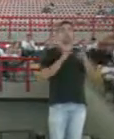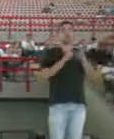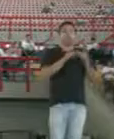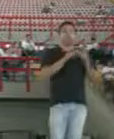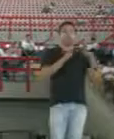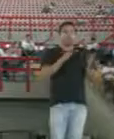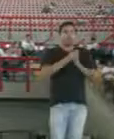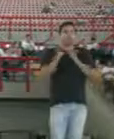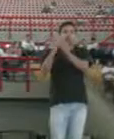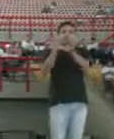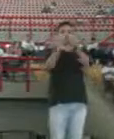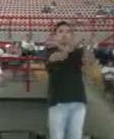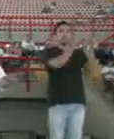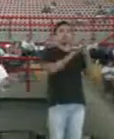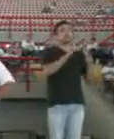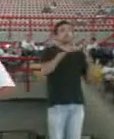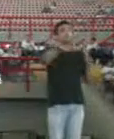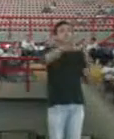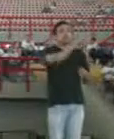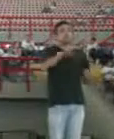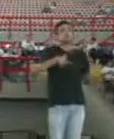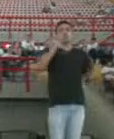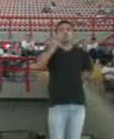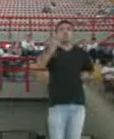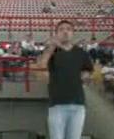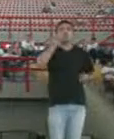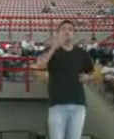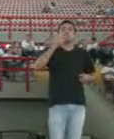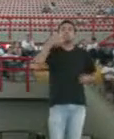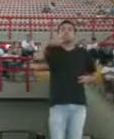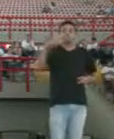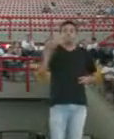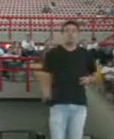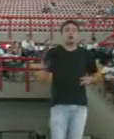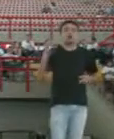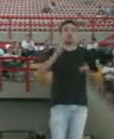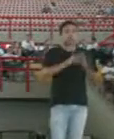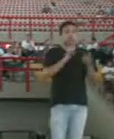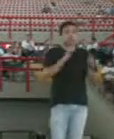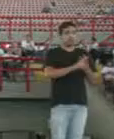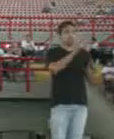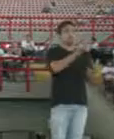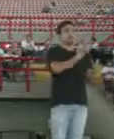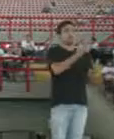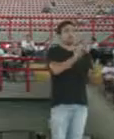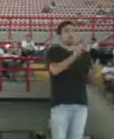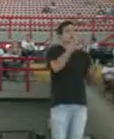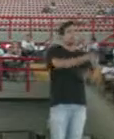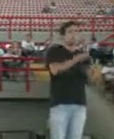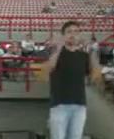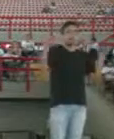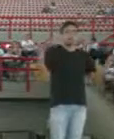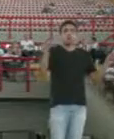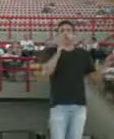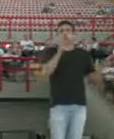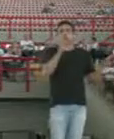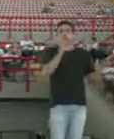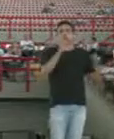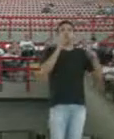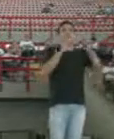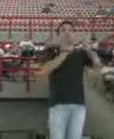vai adequando. E você não fala com a sua mãe do jeito que você fala com a sua amiga, confere? Não